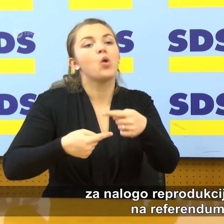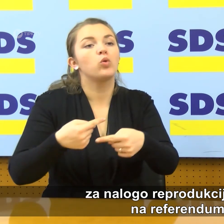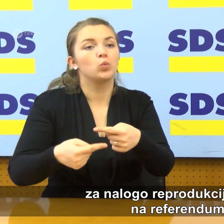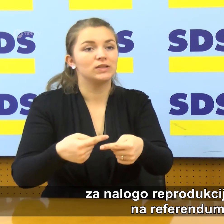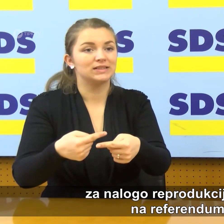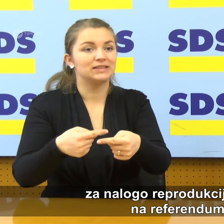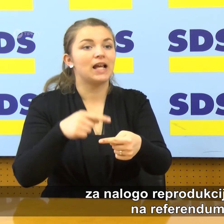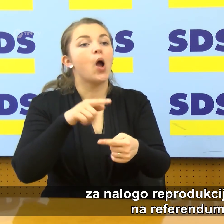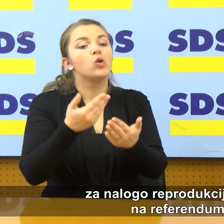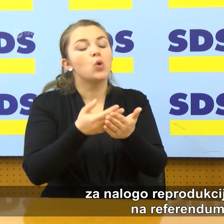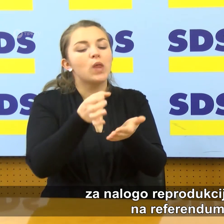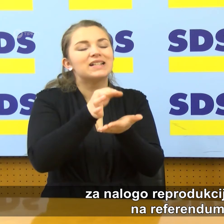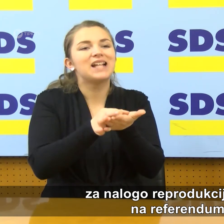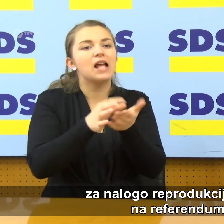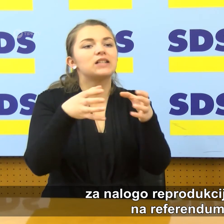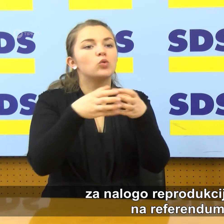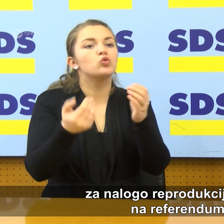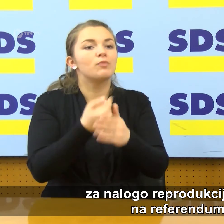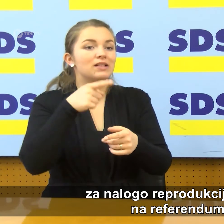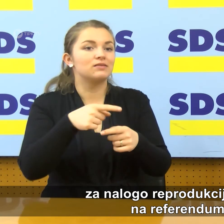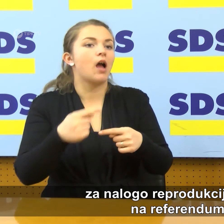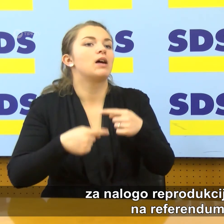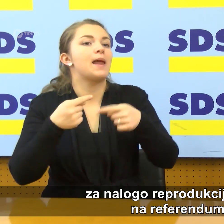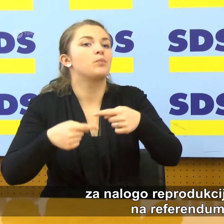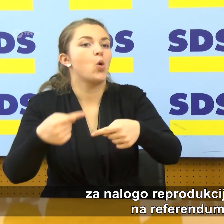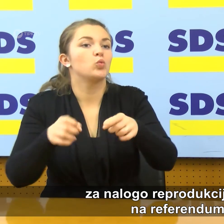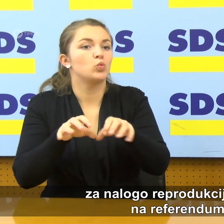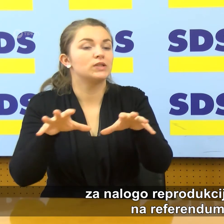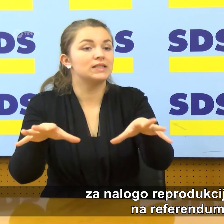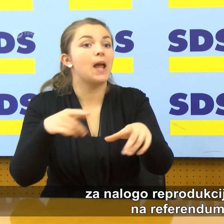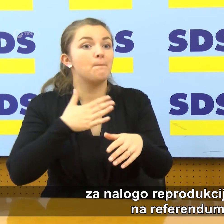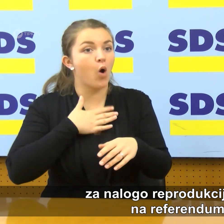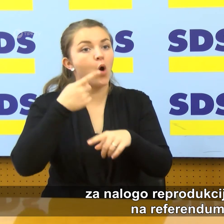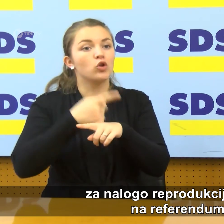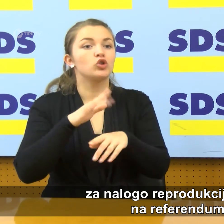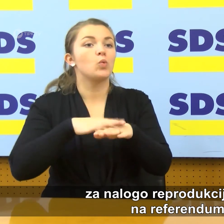in moja odločitev na referendumu bo proti.